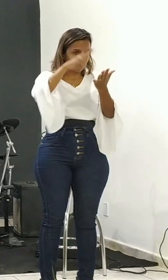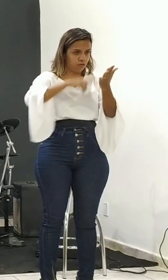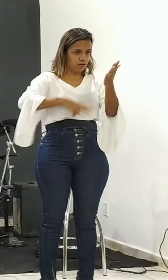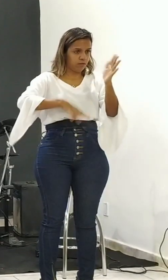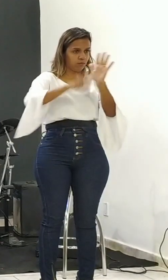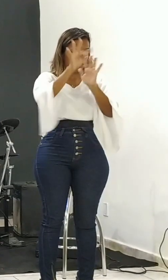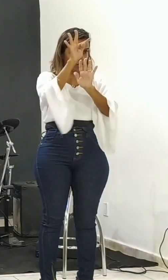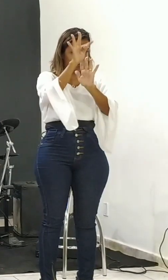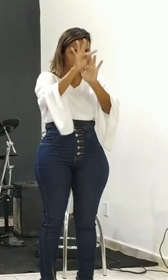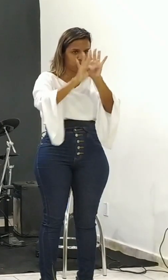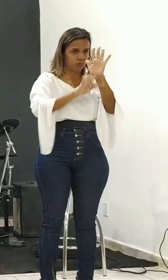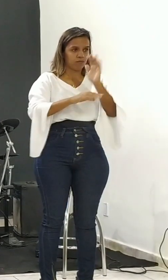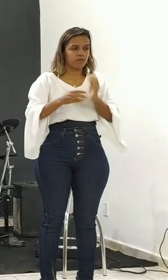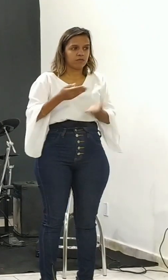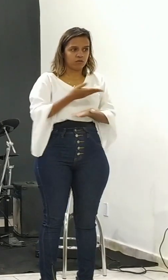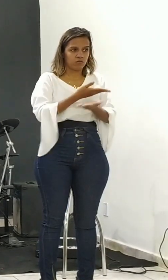vocês.